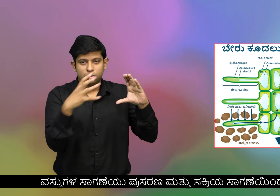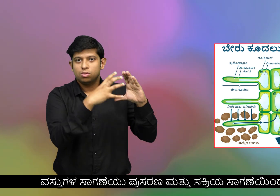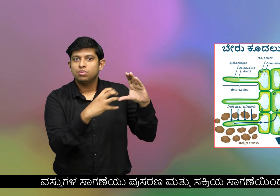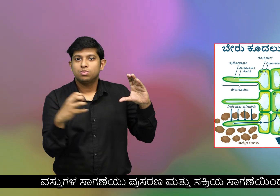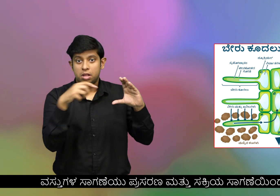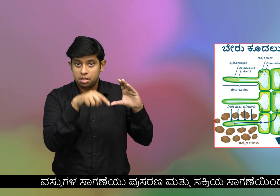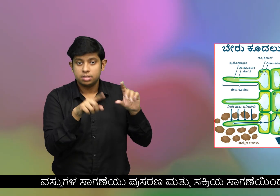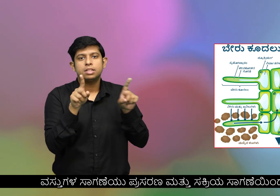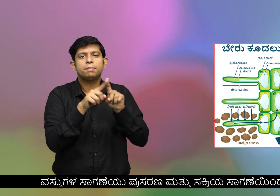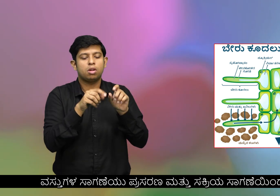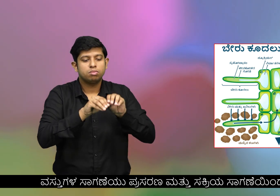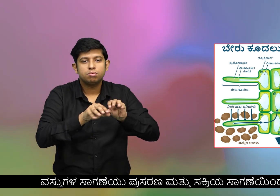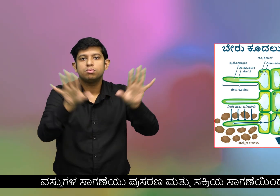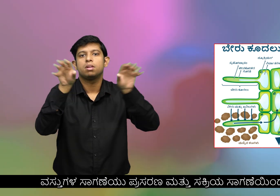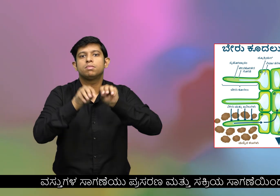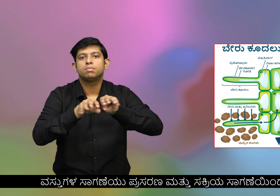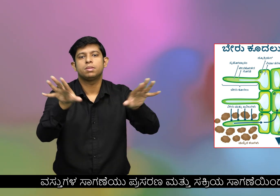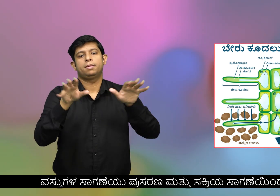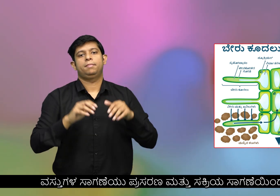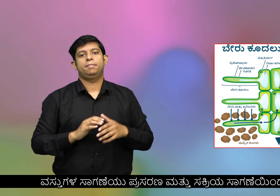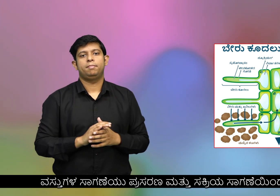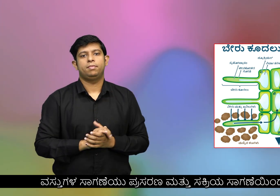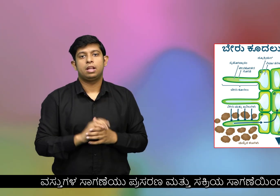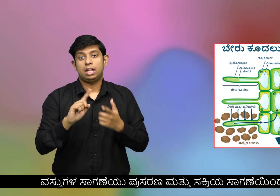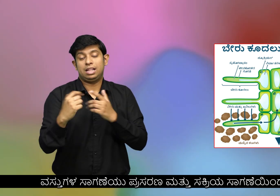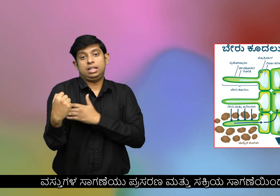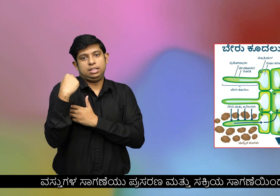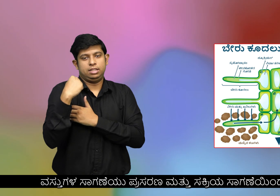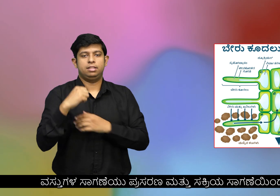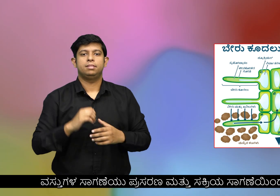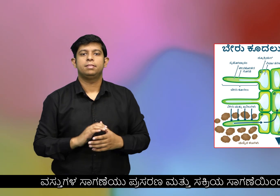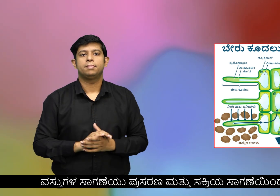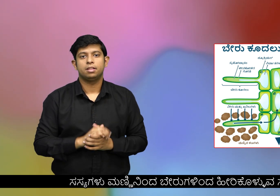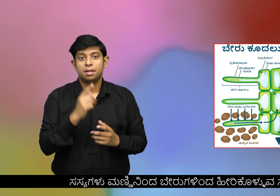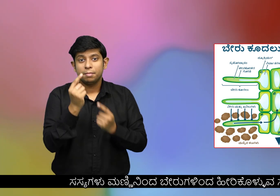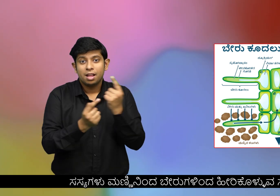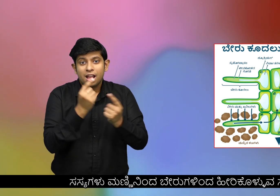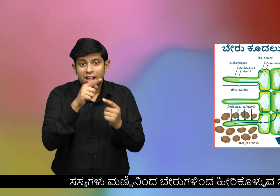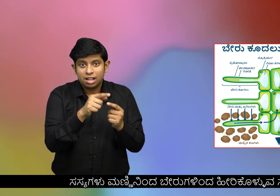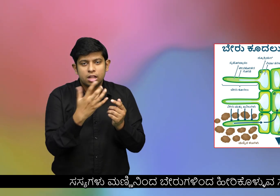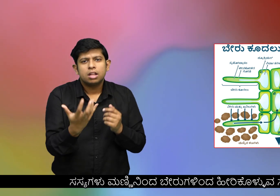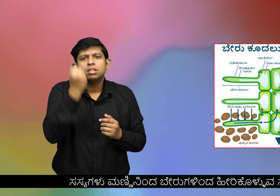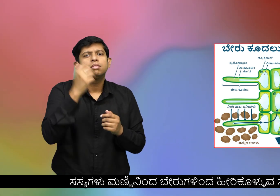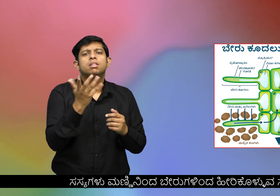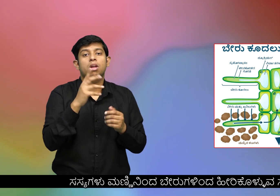ಸಂಭವಿಸುತ್ತದೆ. ಸಸ್ಯಗಳು ಮಣ್ಣಿನಿಂದ,